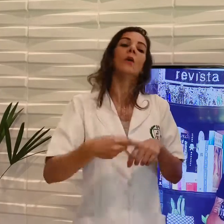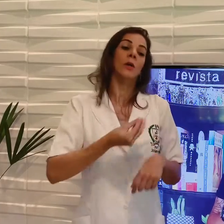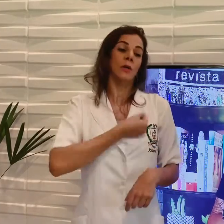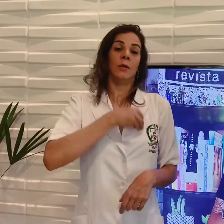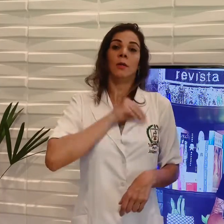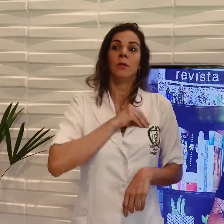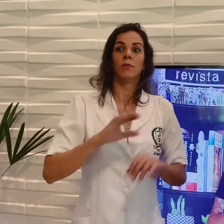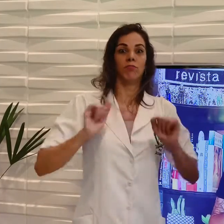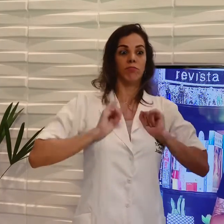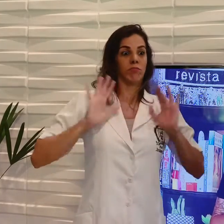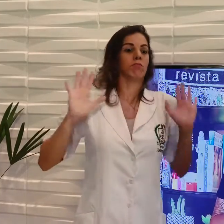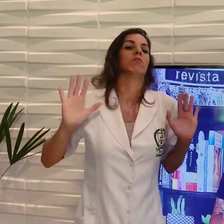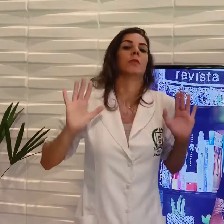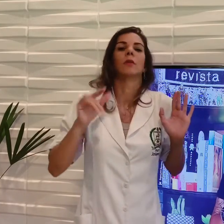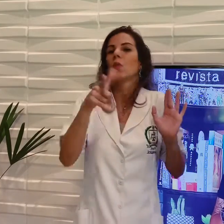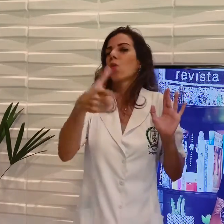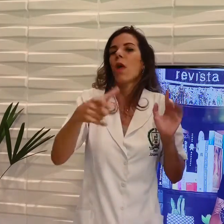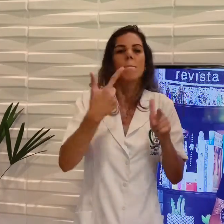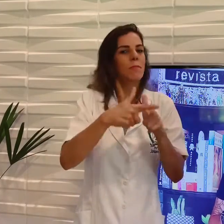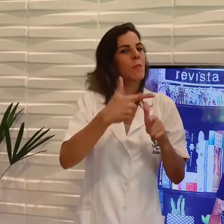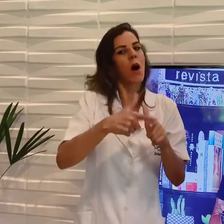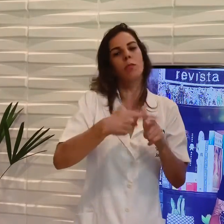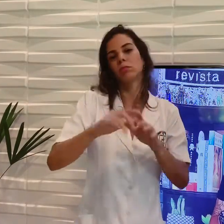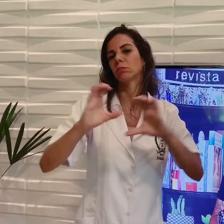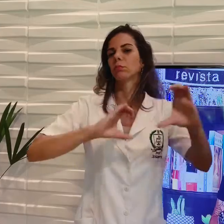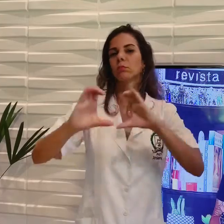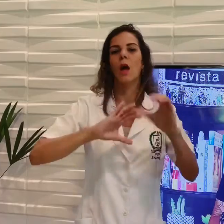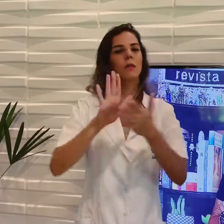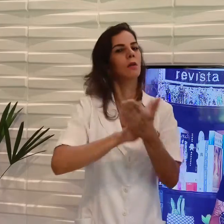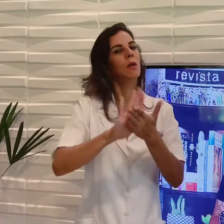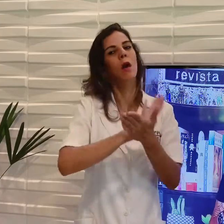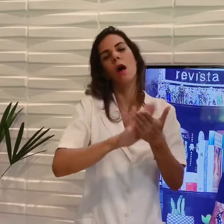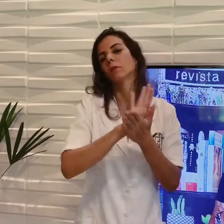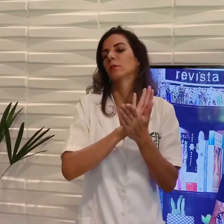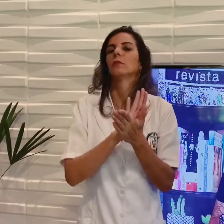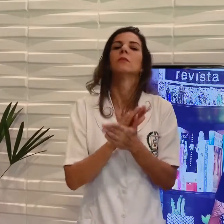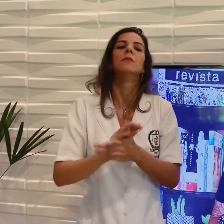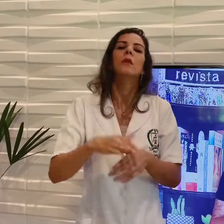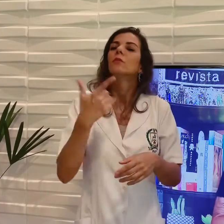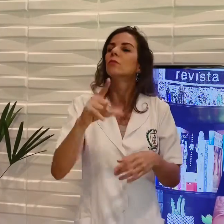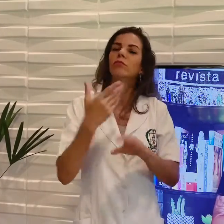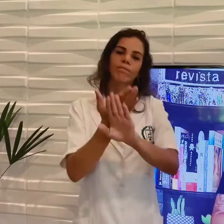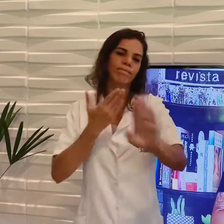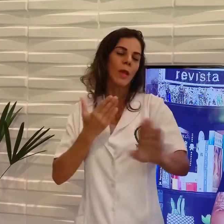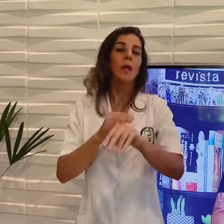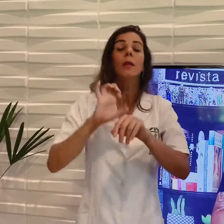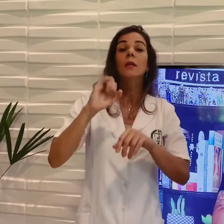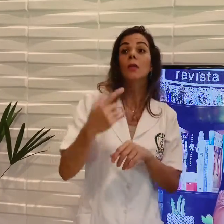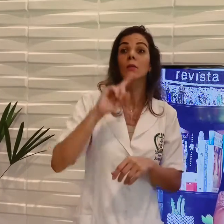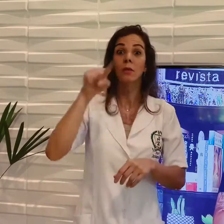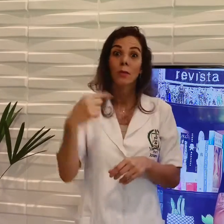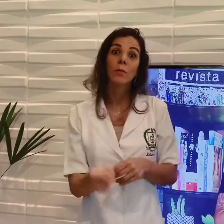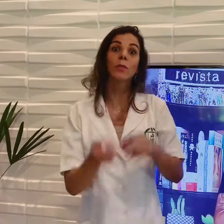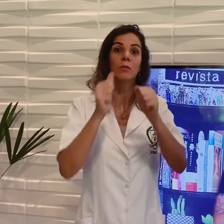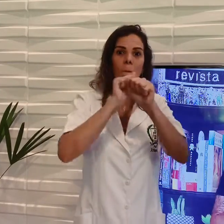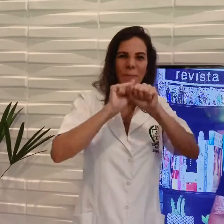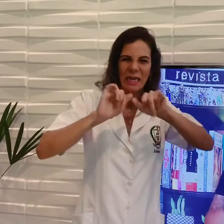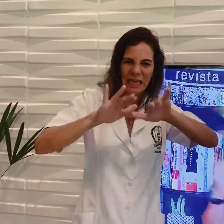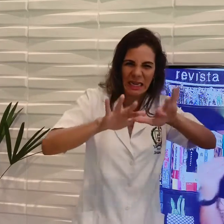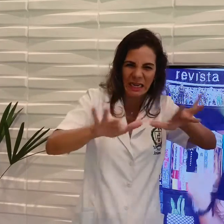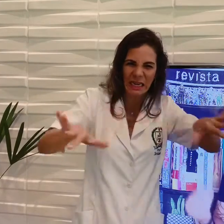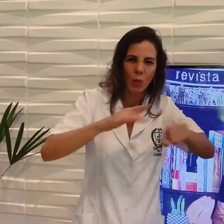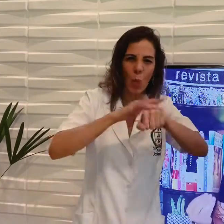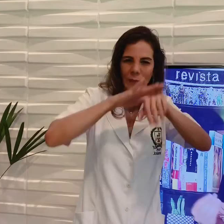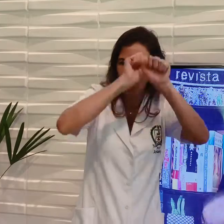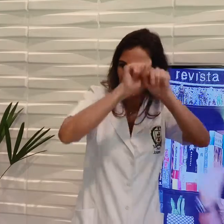de comunicação e você não tinha o cerceamento da informação e da comunicação. Logo, quando a epidemia explodiu, vinham